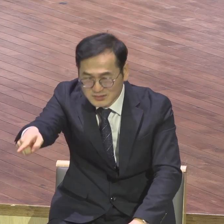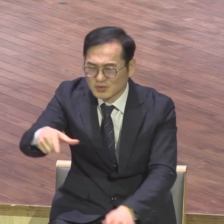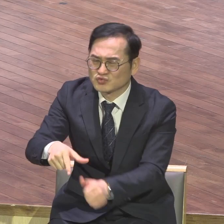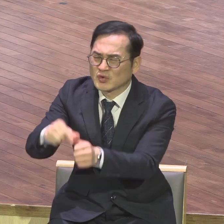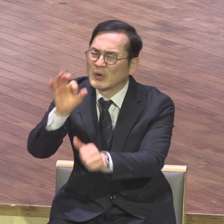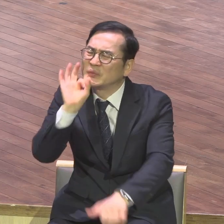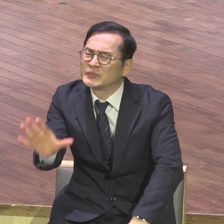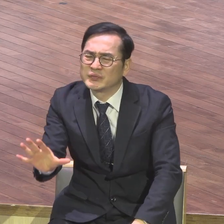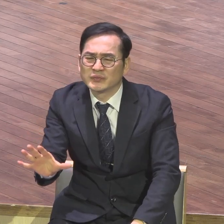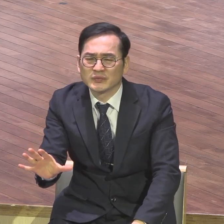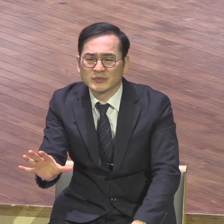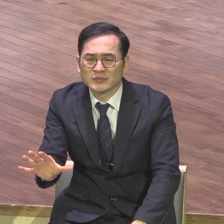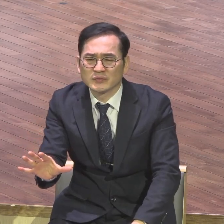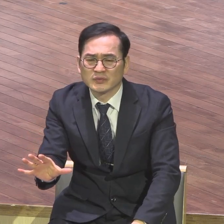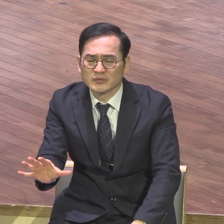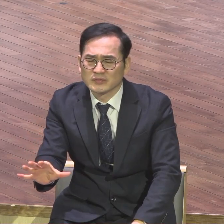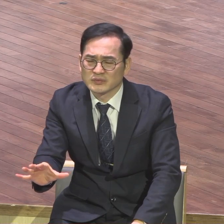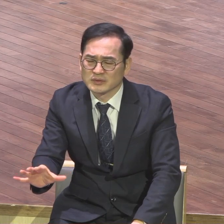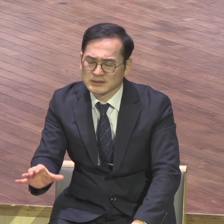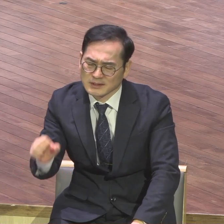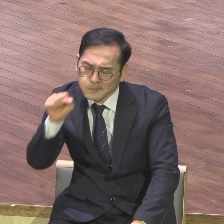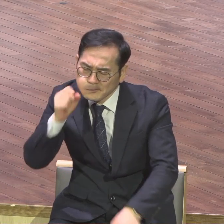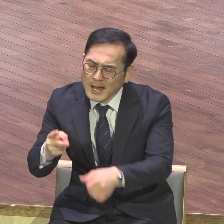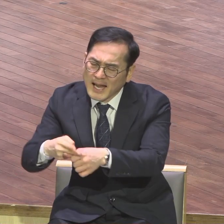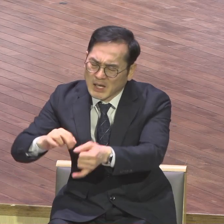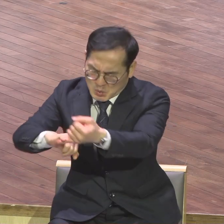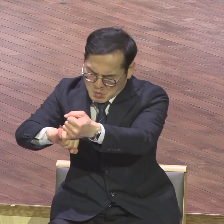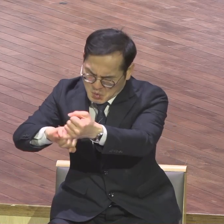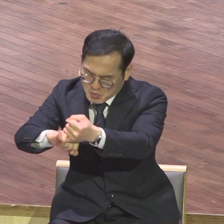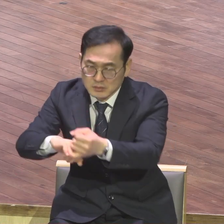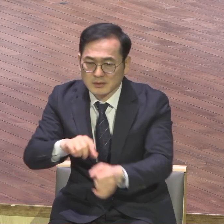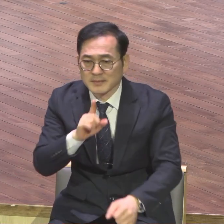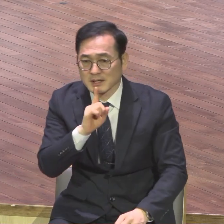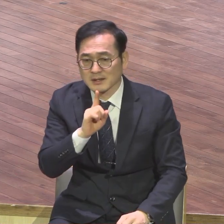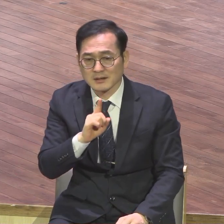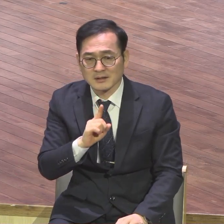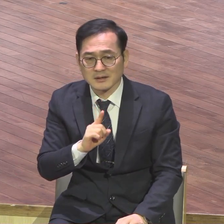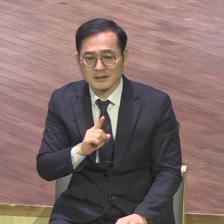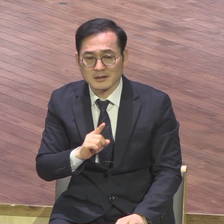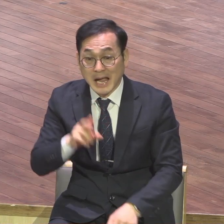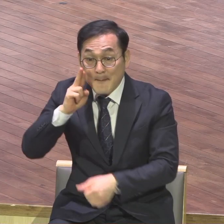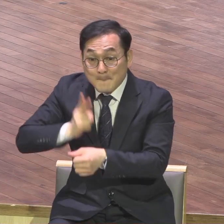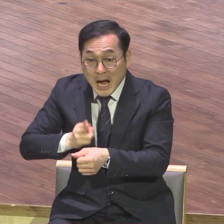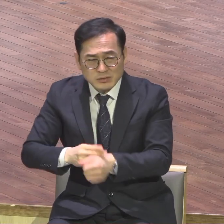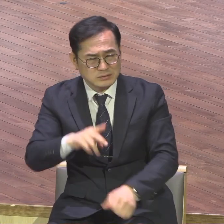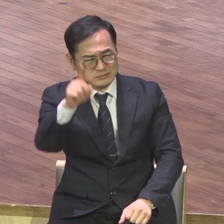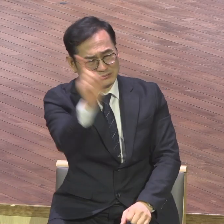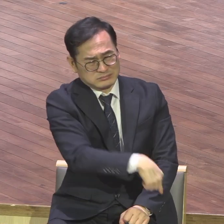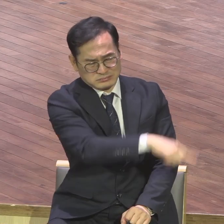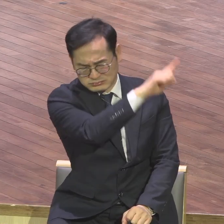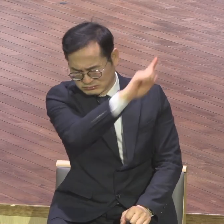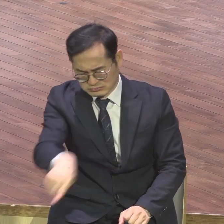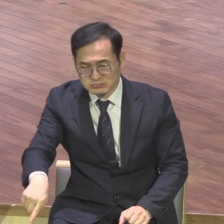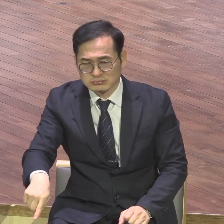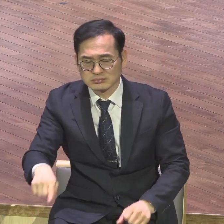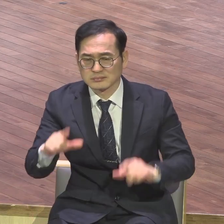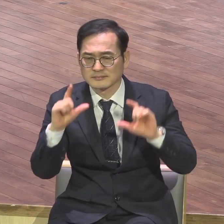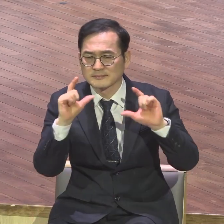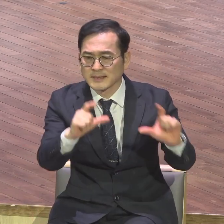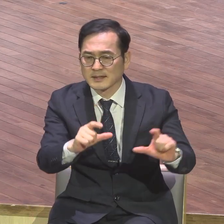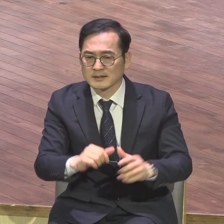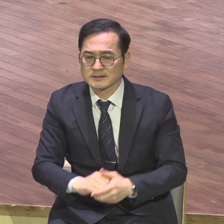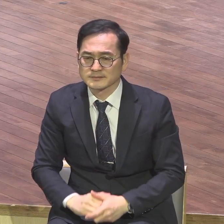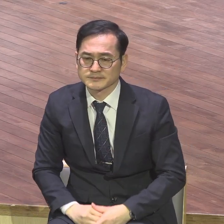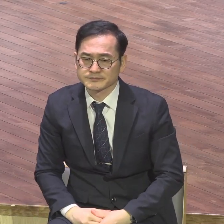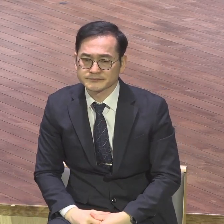구원관을 흔들어 버린단 말이에요. 사도 바울이 이것이 하나님 말씀에 합당하지 않다고 강하게 표현을 이렇게